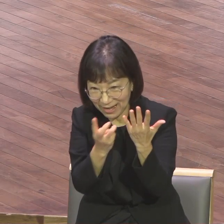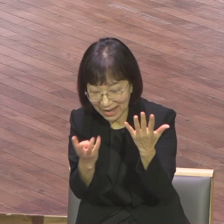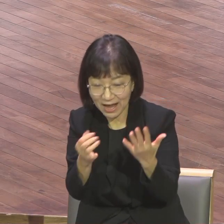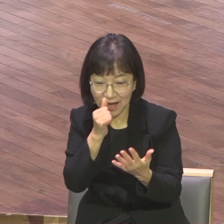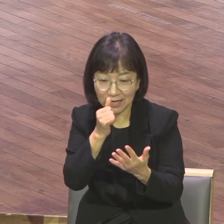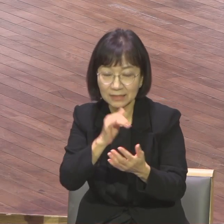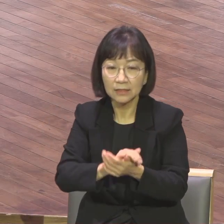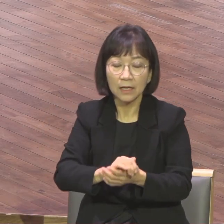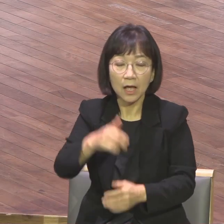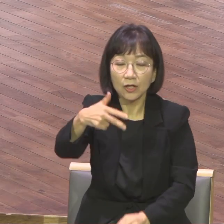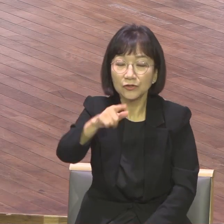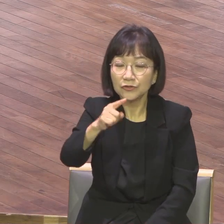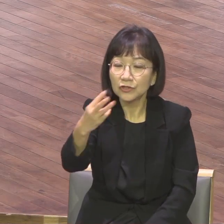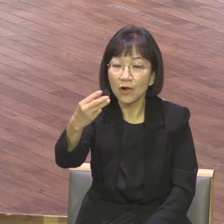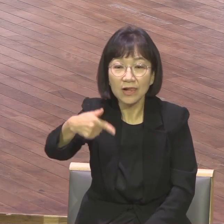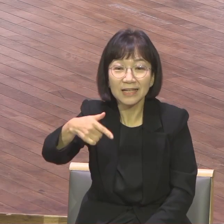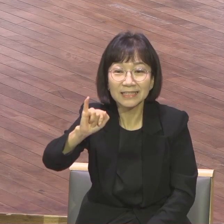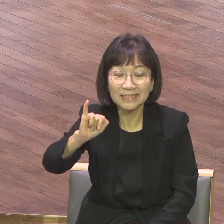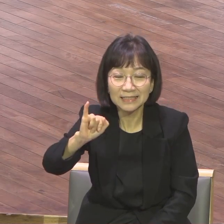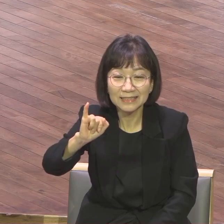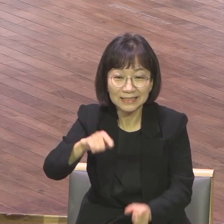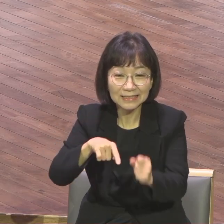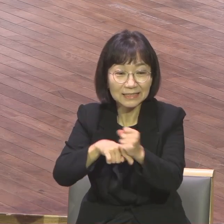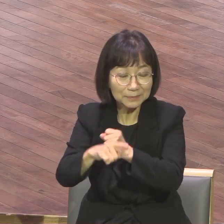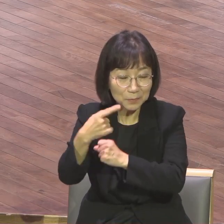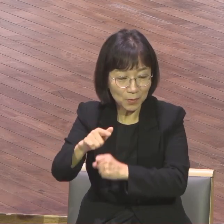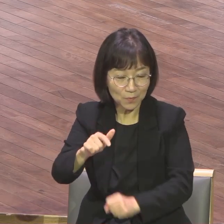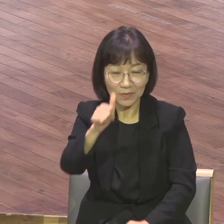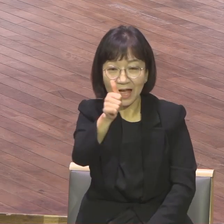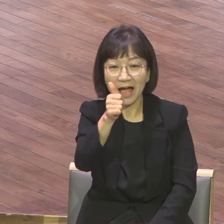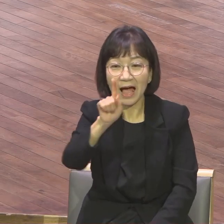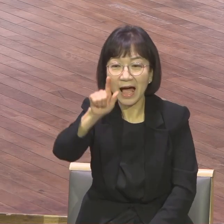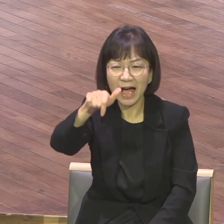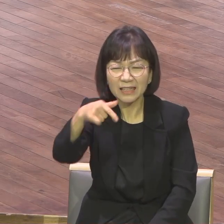절기라고 하는 말은 히브리 말로 하그랍니다. 하그가 뭐냐?